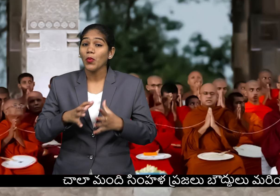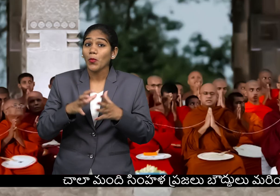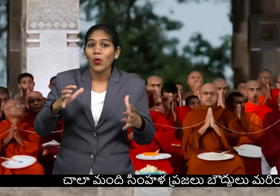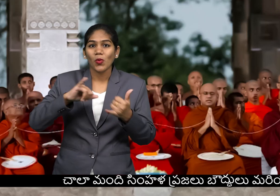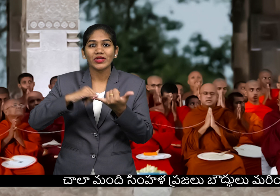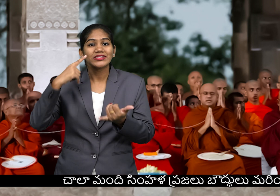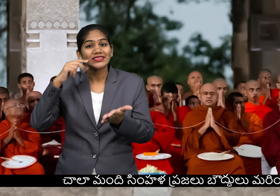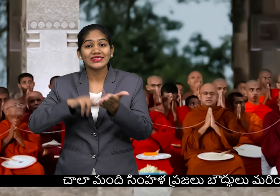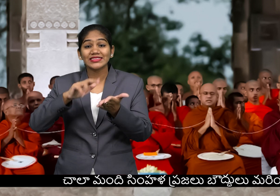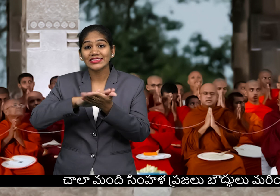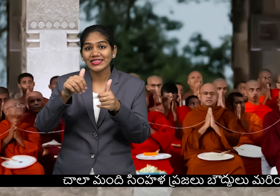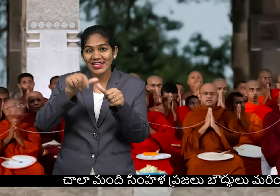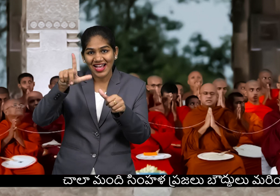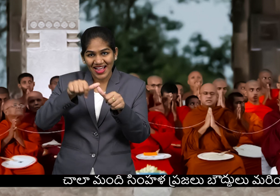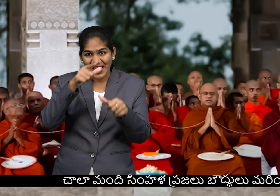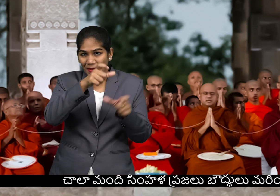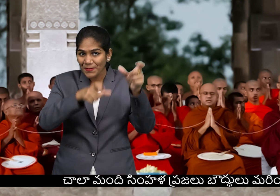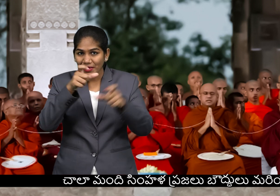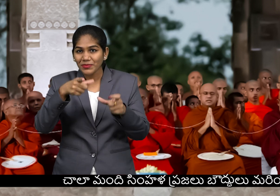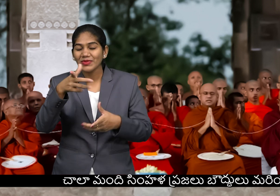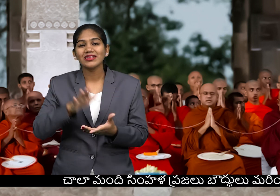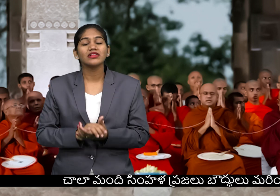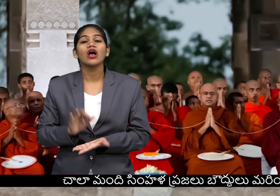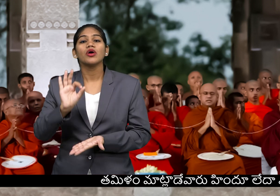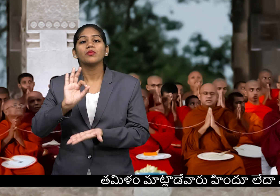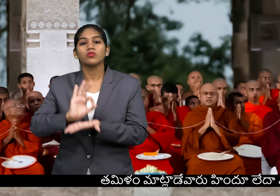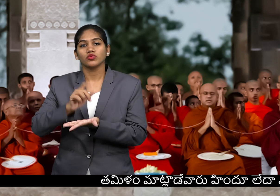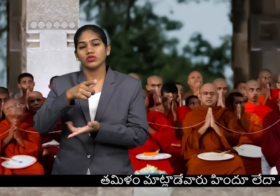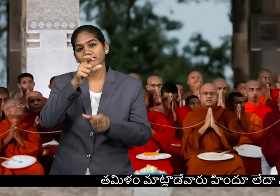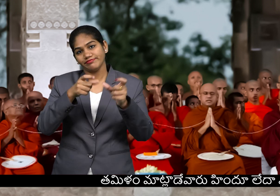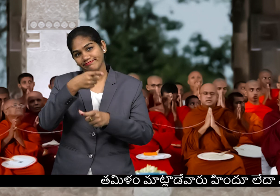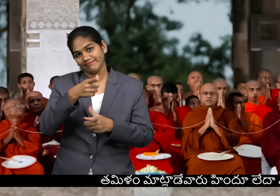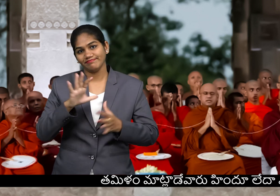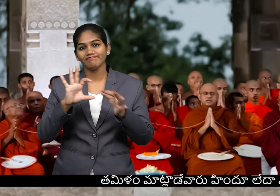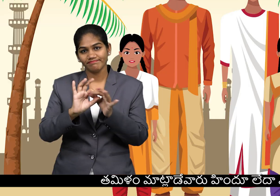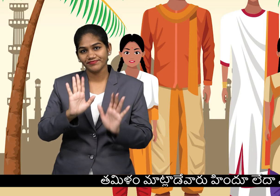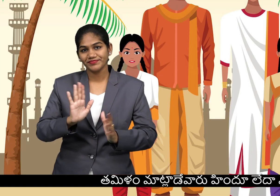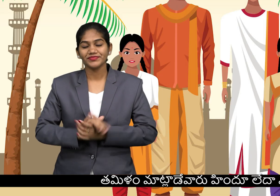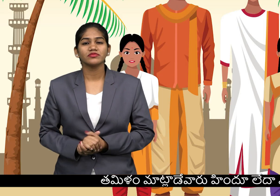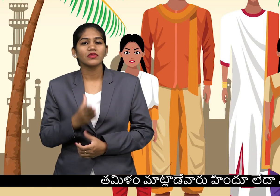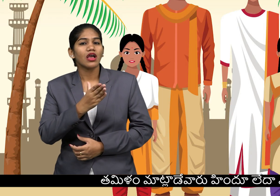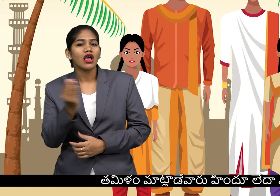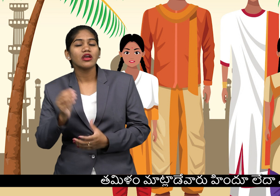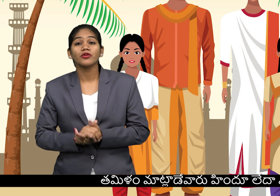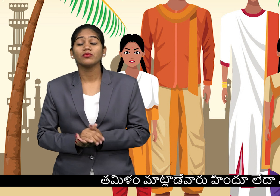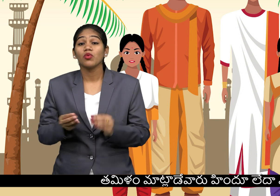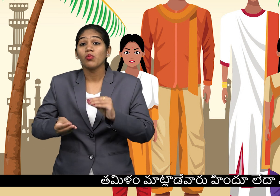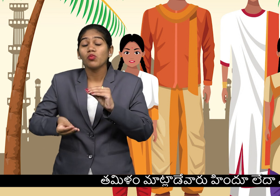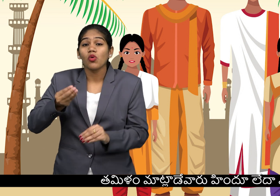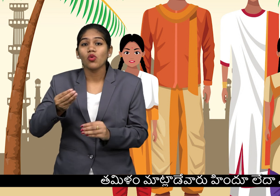చాలామంది సింహళ ప్రజలు బౌద్ధులు మరియు ఎక్కువ మంది తమిళం మాట్లాడేవారు హిందూ లేదా